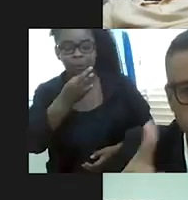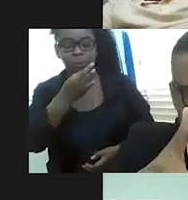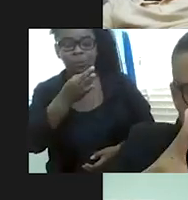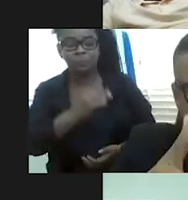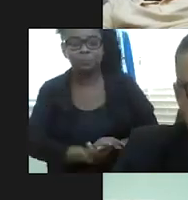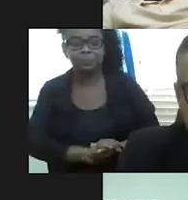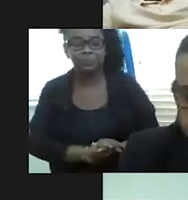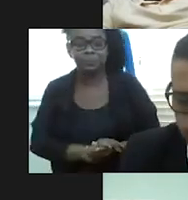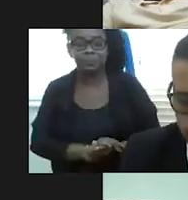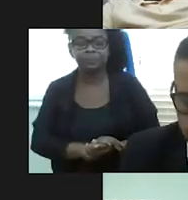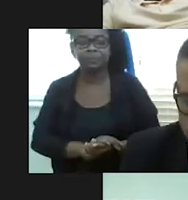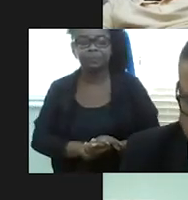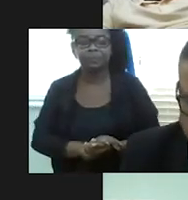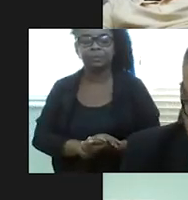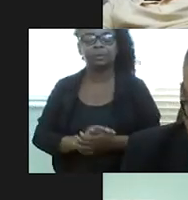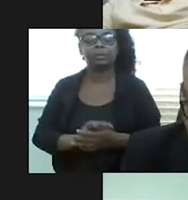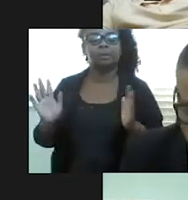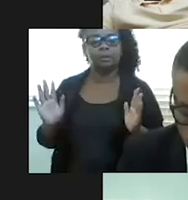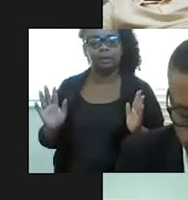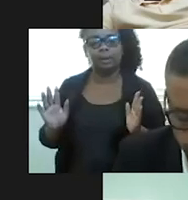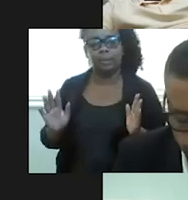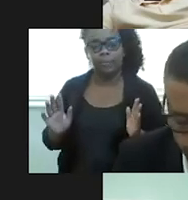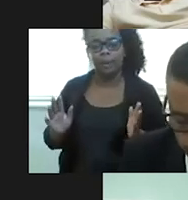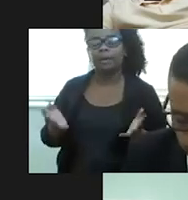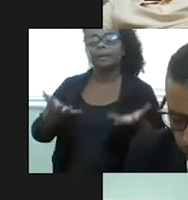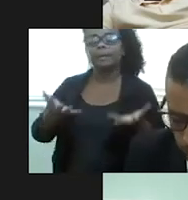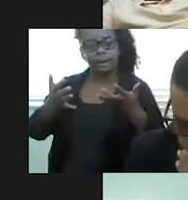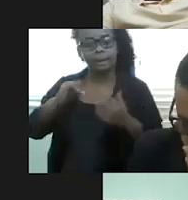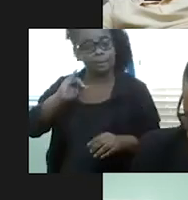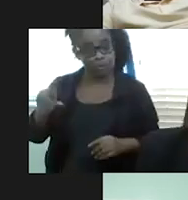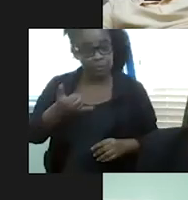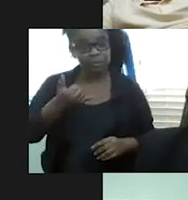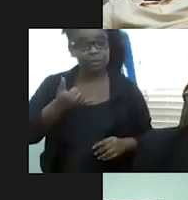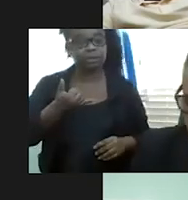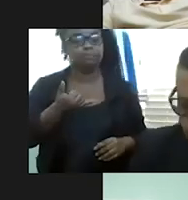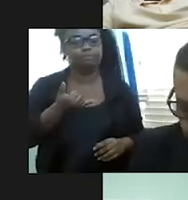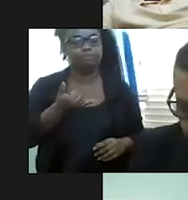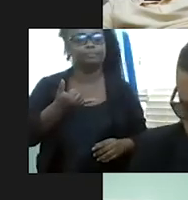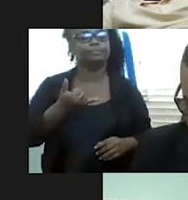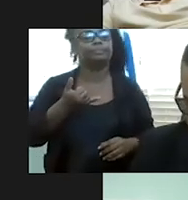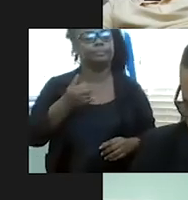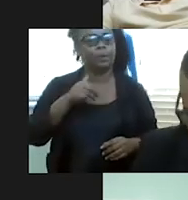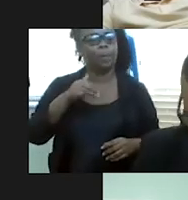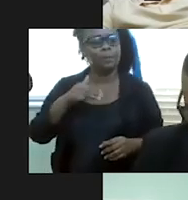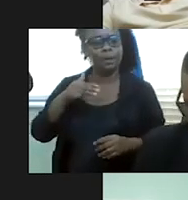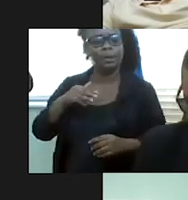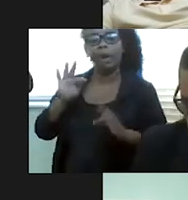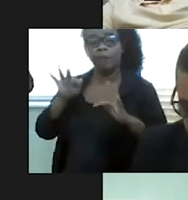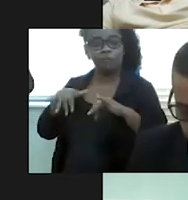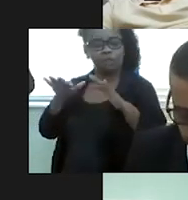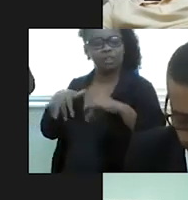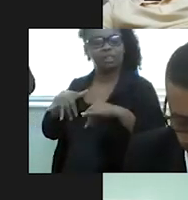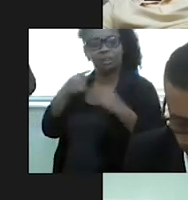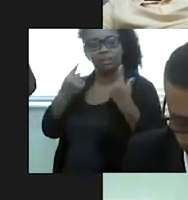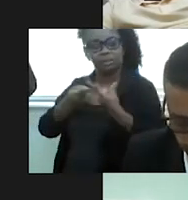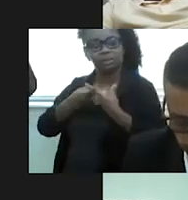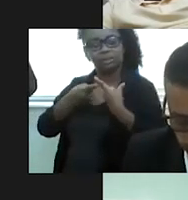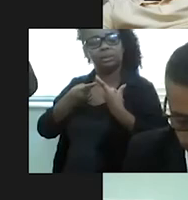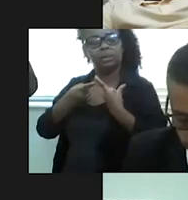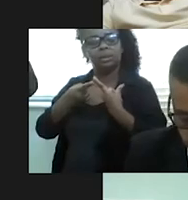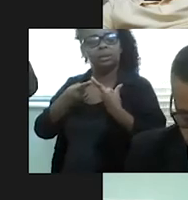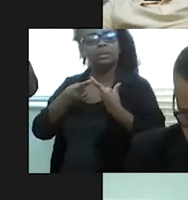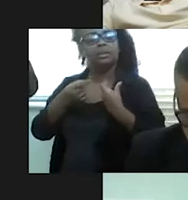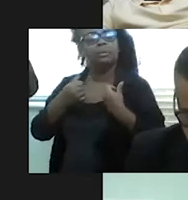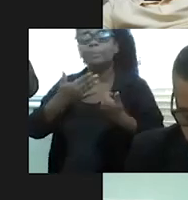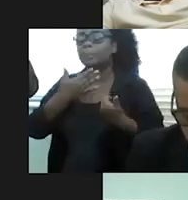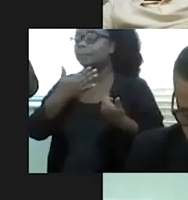Senhor presidente, eu gostaria de aproveitar esse momento, até o final aqui dessa sessão, e também seguindo aqui a